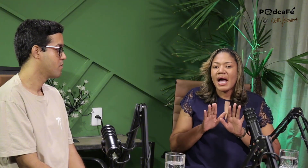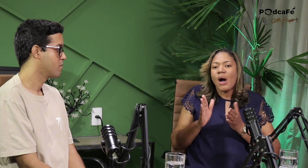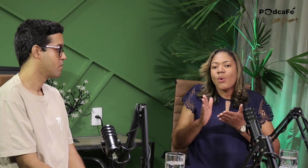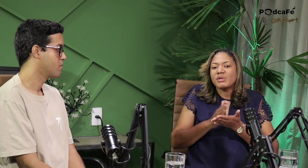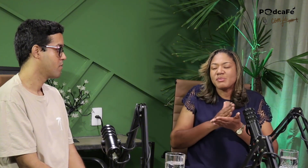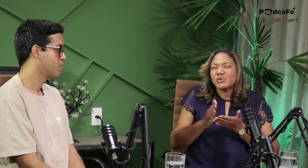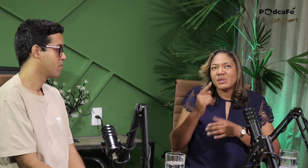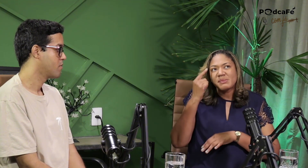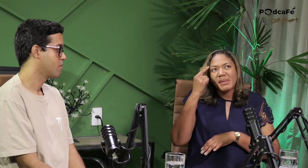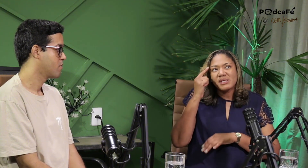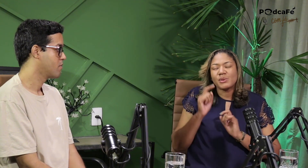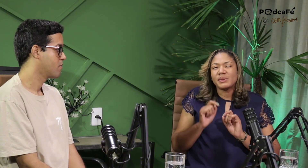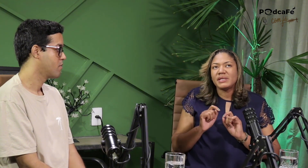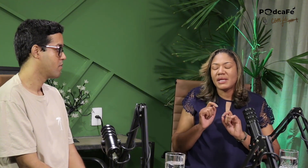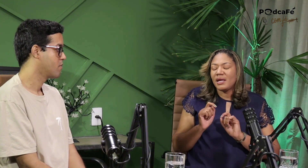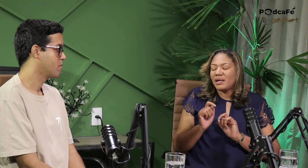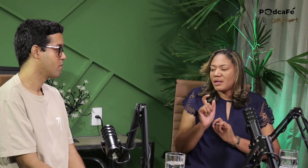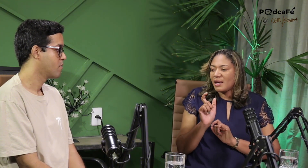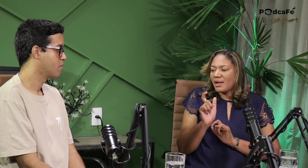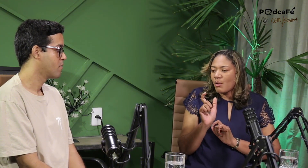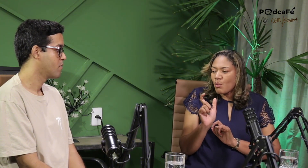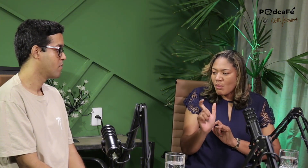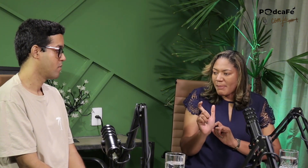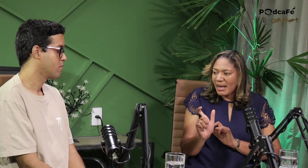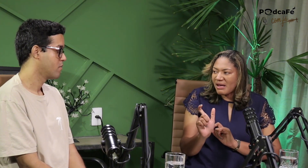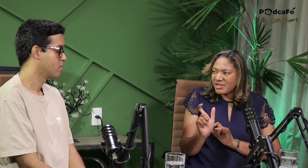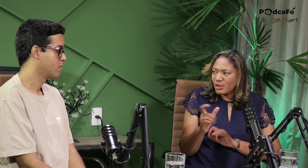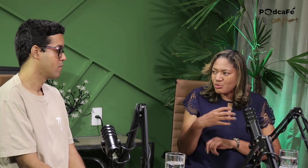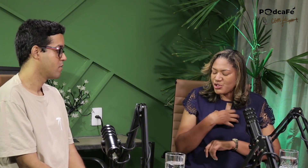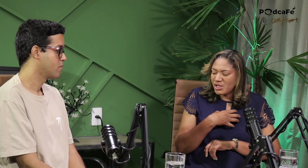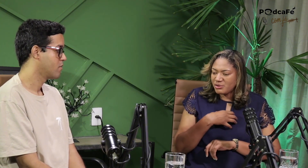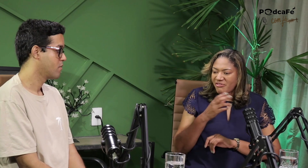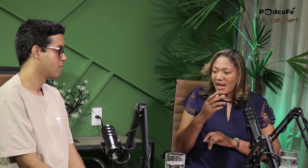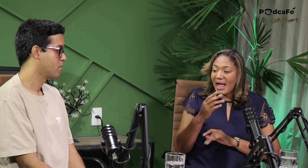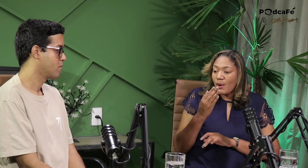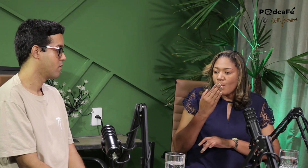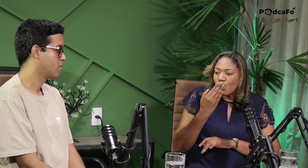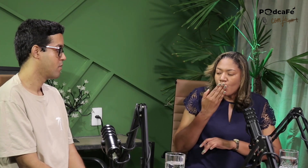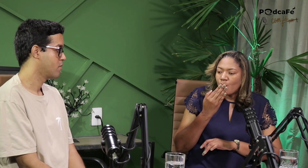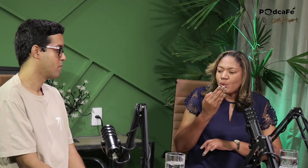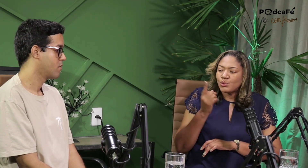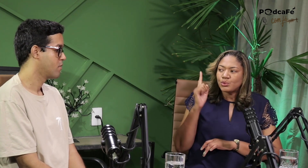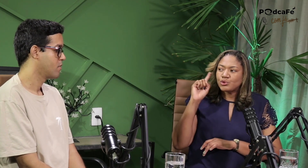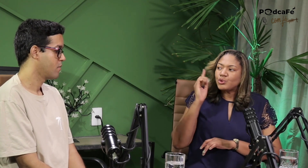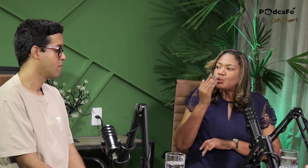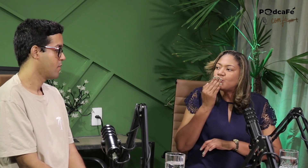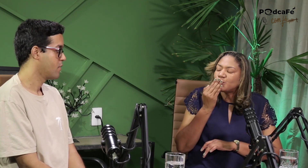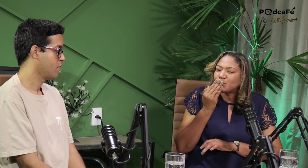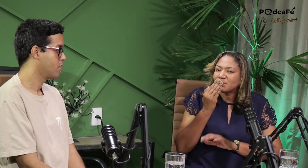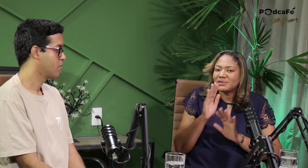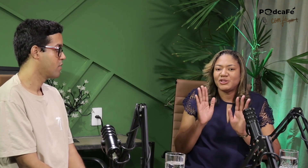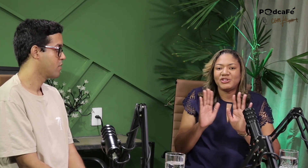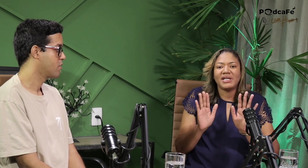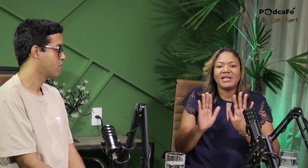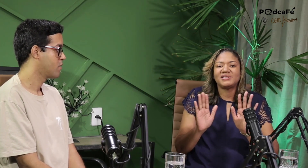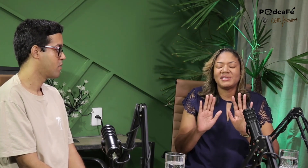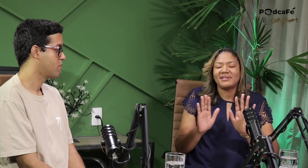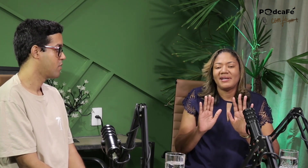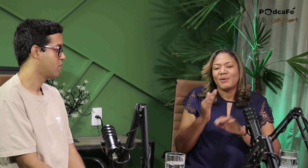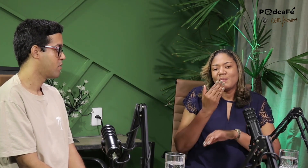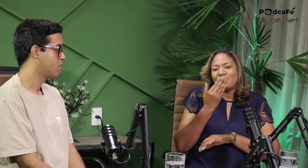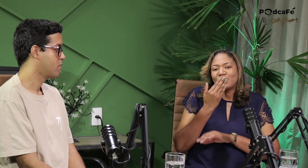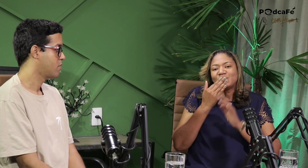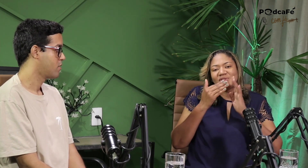também algumas pessoas pensam que tem uma palavra, né, um jeito de falar, o surdo mudo.